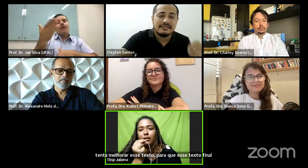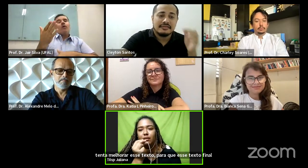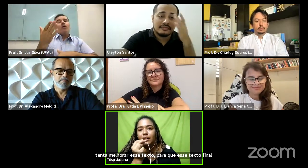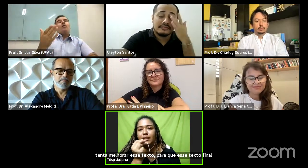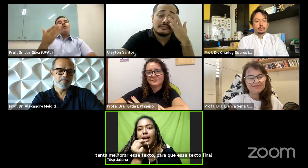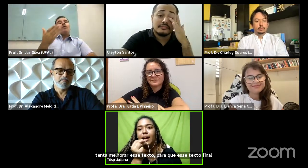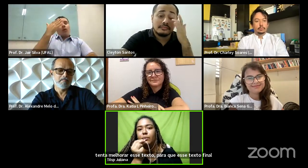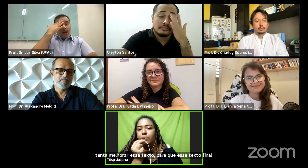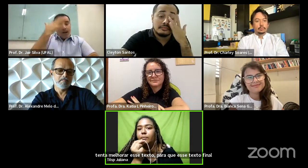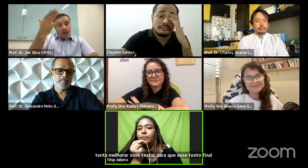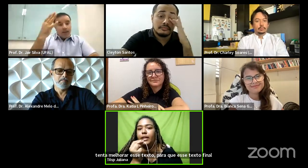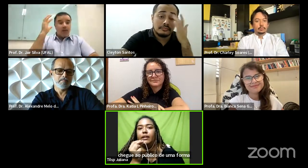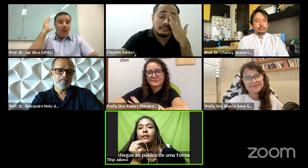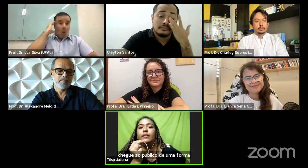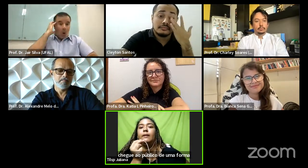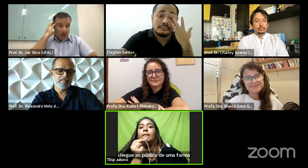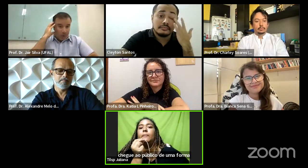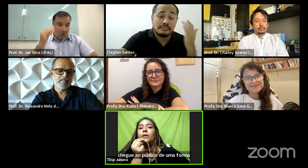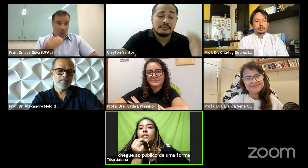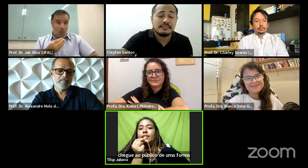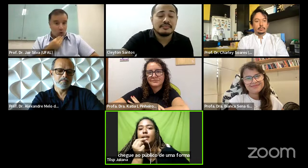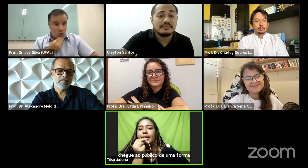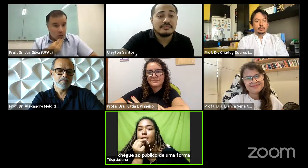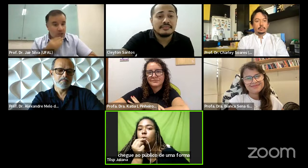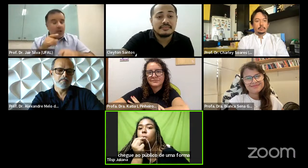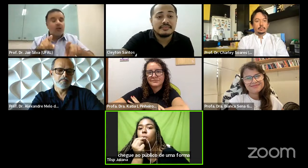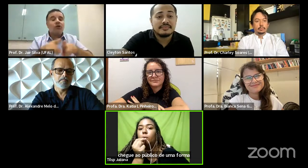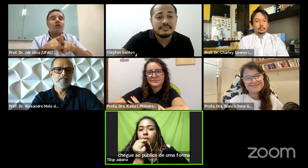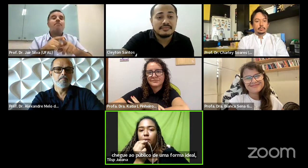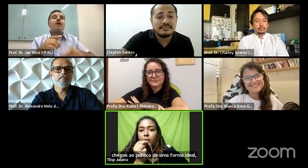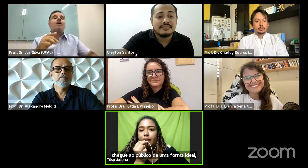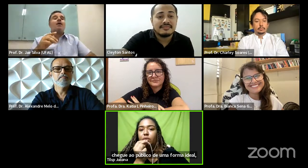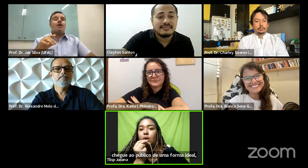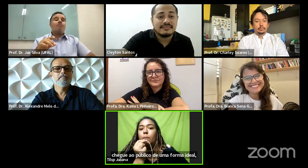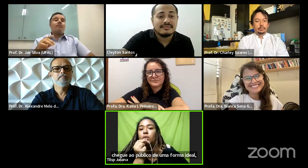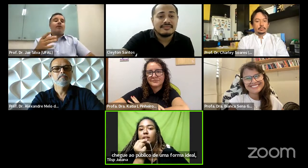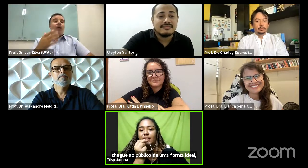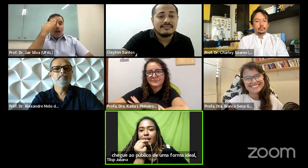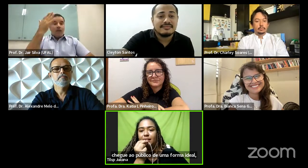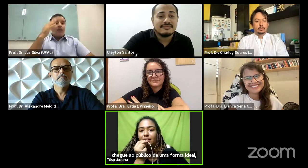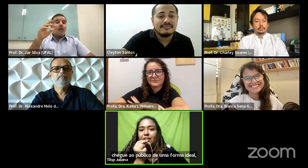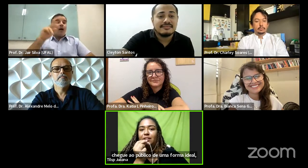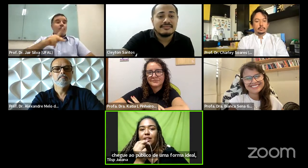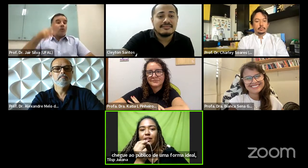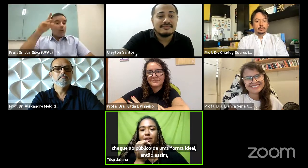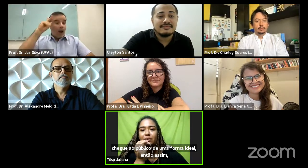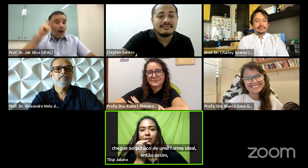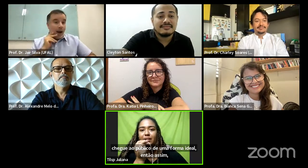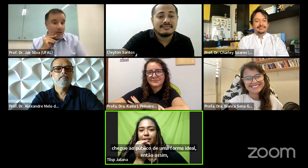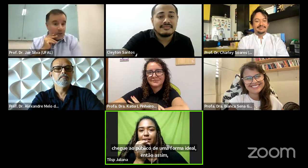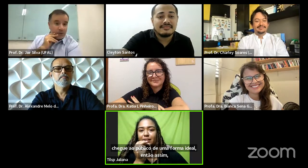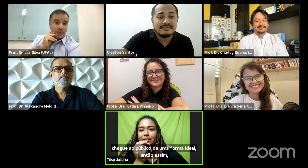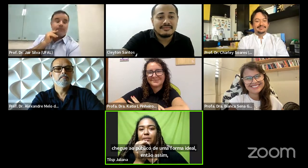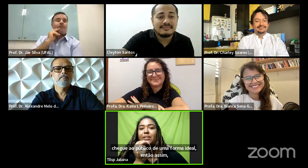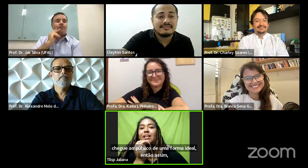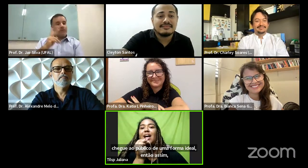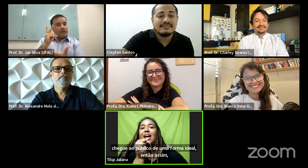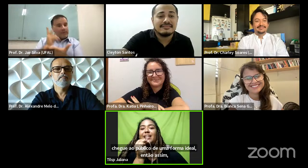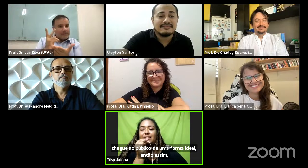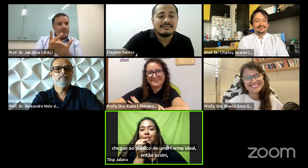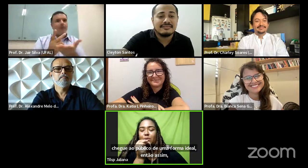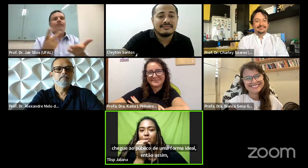uma forma ideal. Então, assim, agradeço muito ao Cleiton a oportunidade de estar